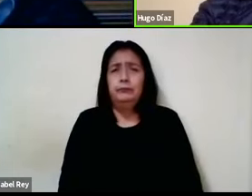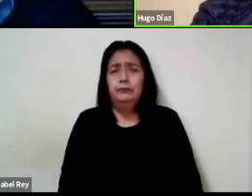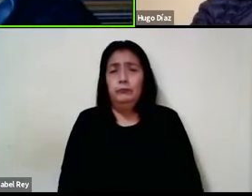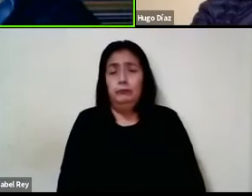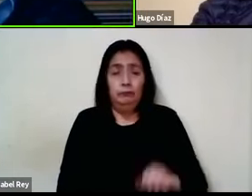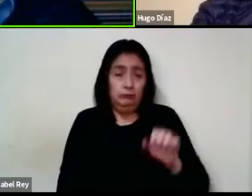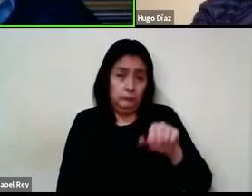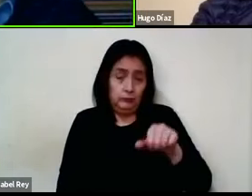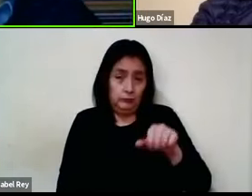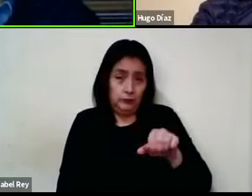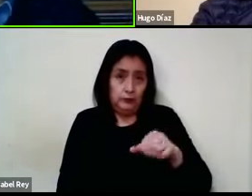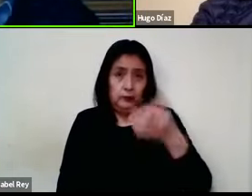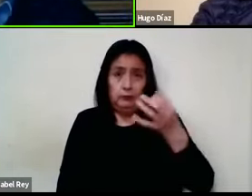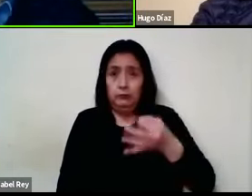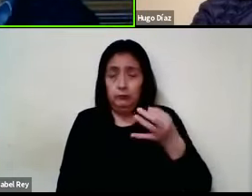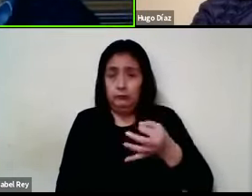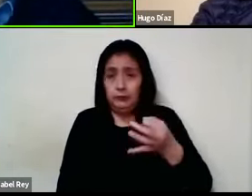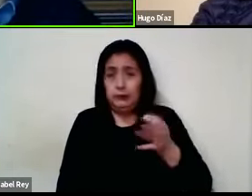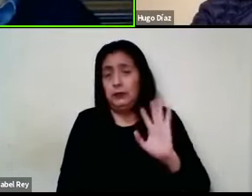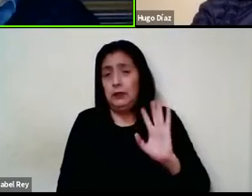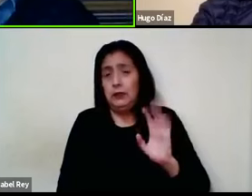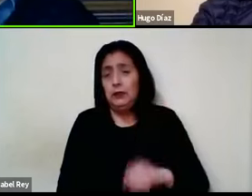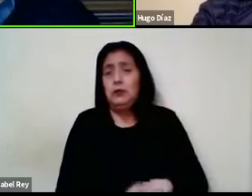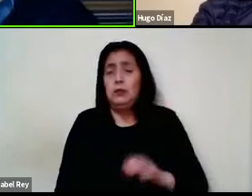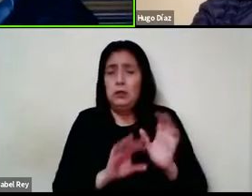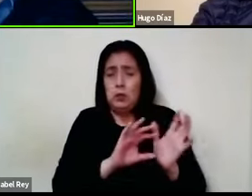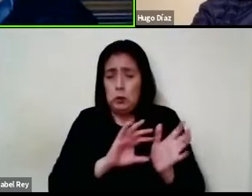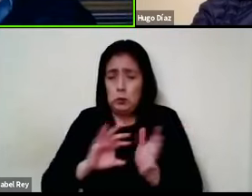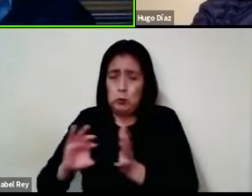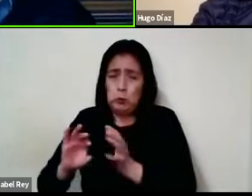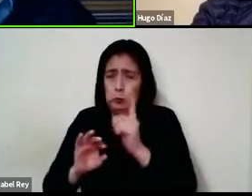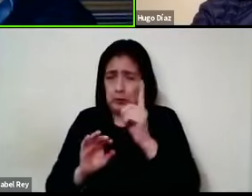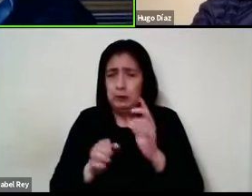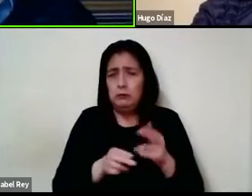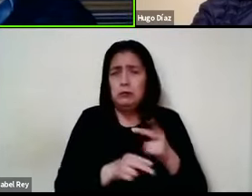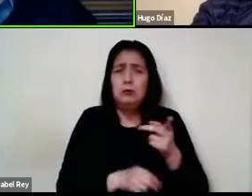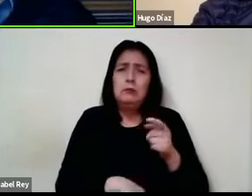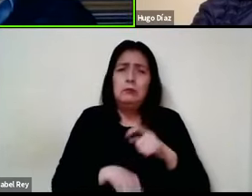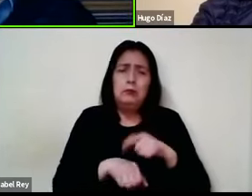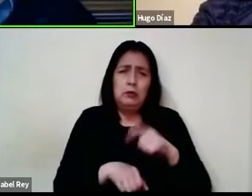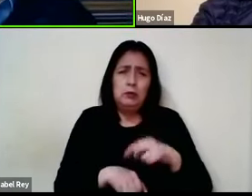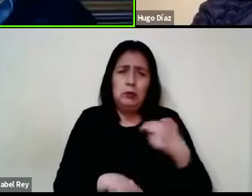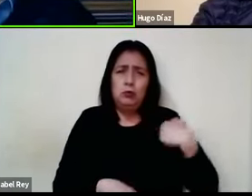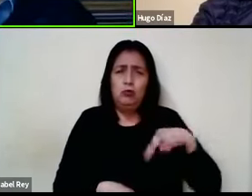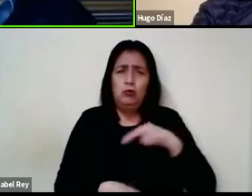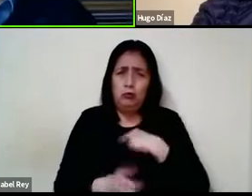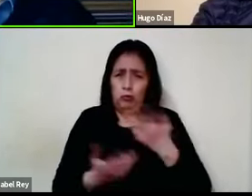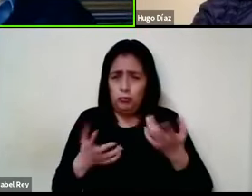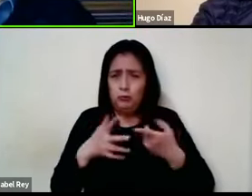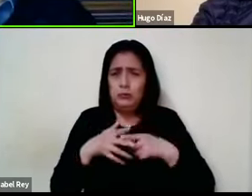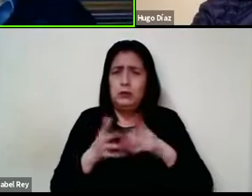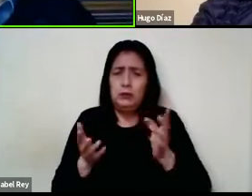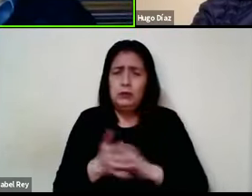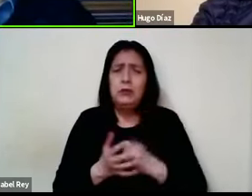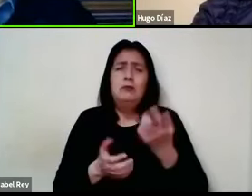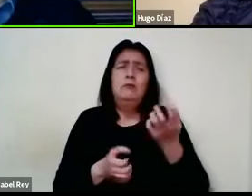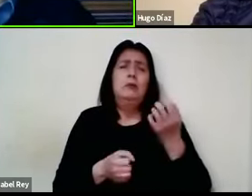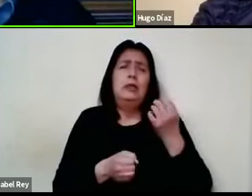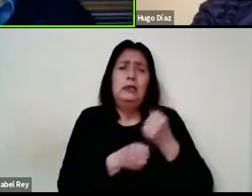Sí, en realidad, solamente haciendo un pequeño paréntesis, el momento en que nosotros empecemos a articular las